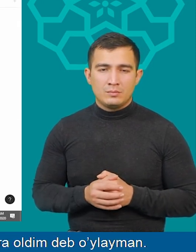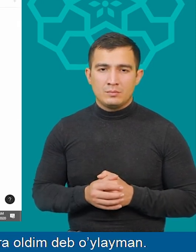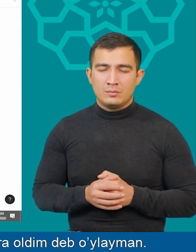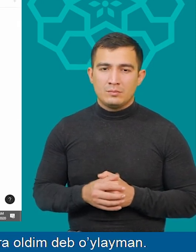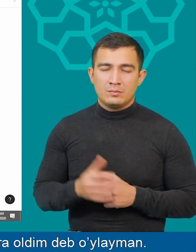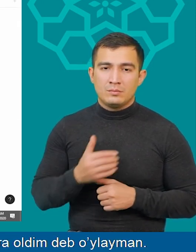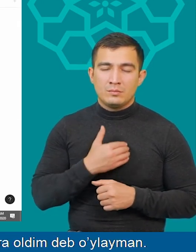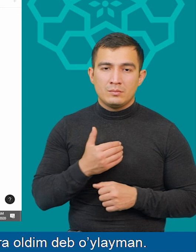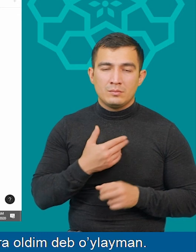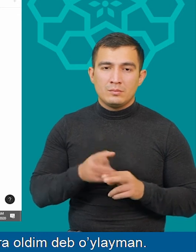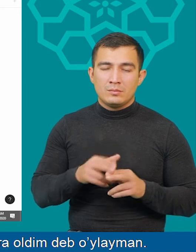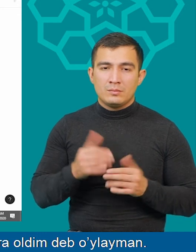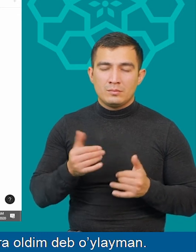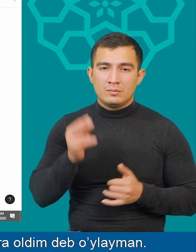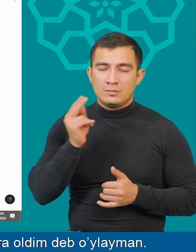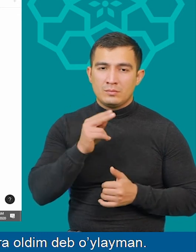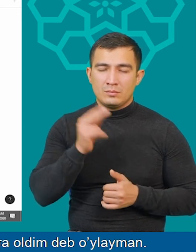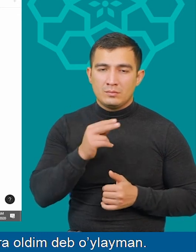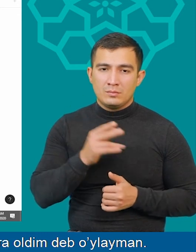Men sizlarga ushbu darsda